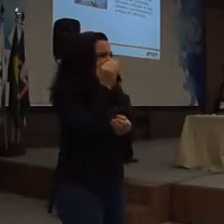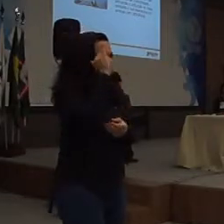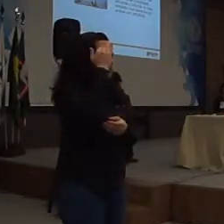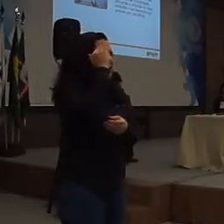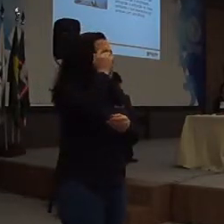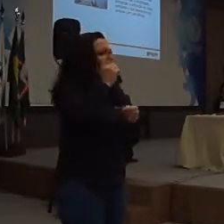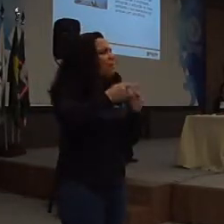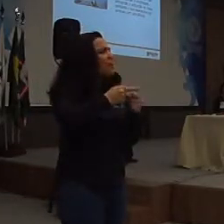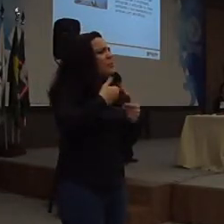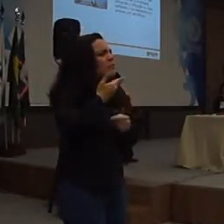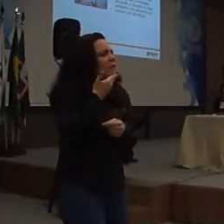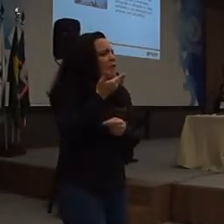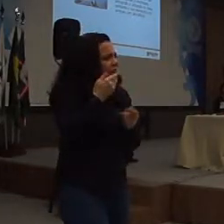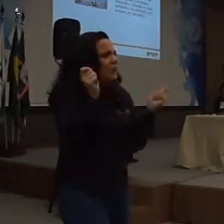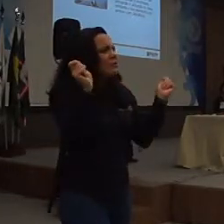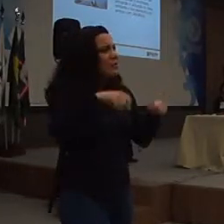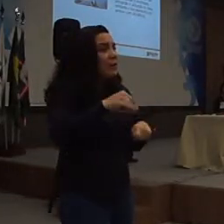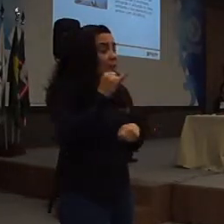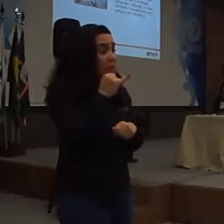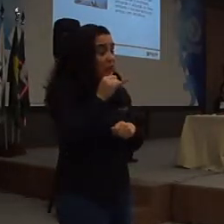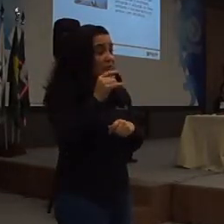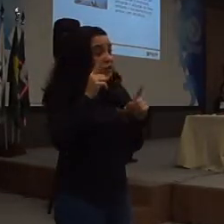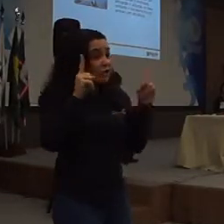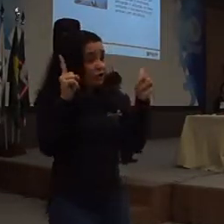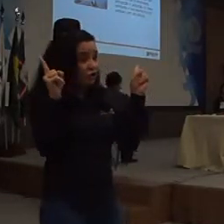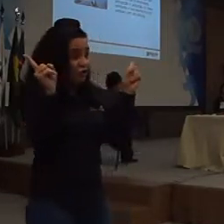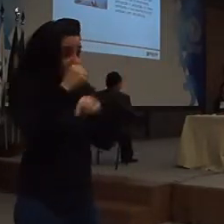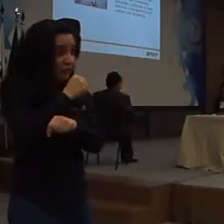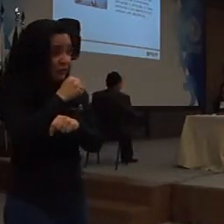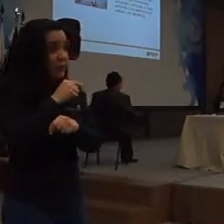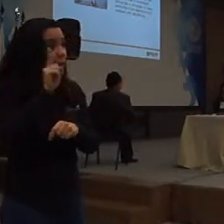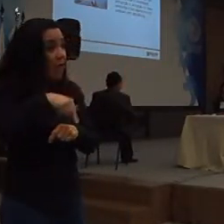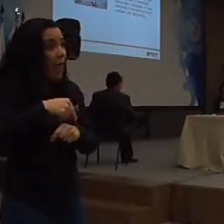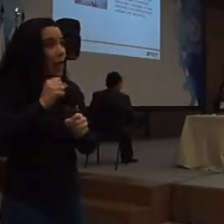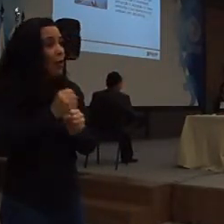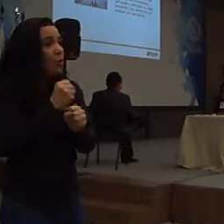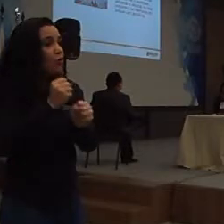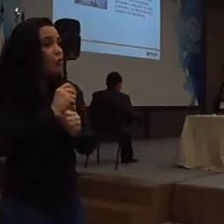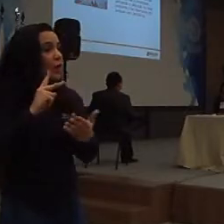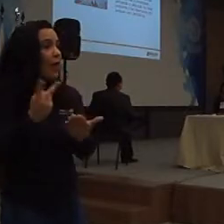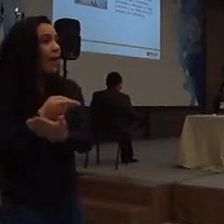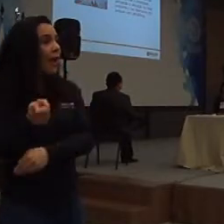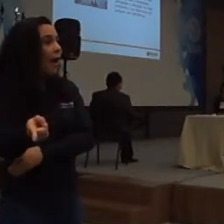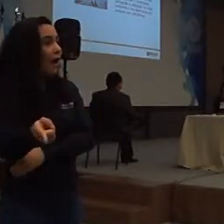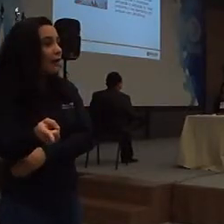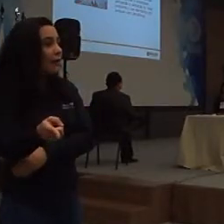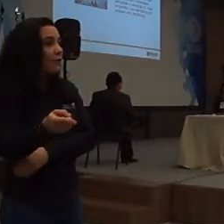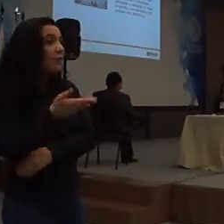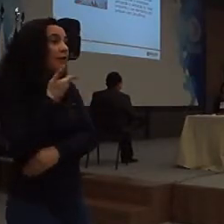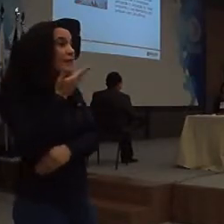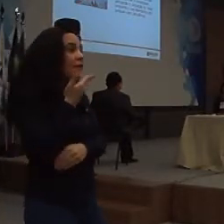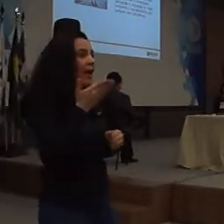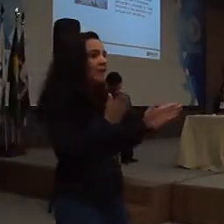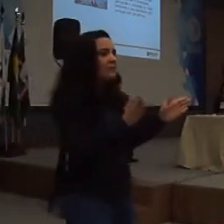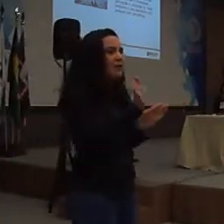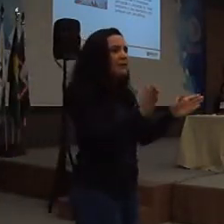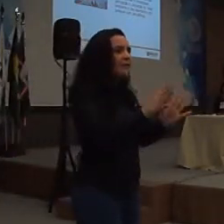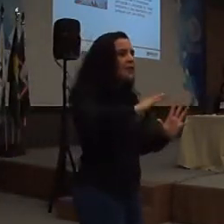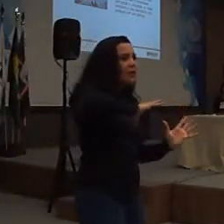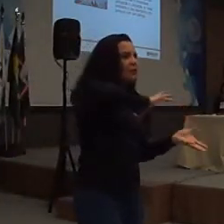essa situação. Existe essa informática tão boa, mas só para algumas